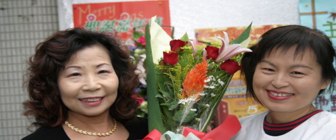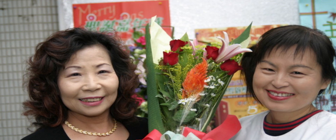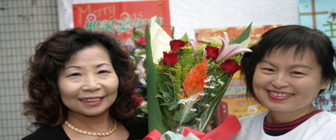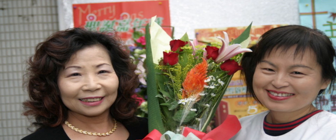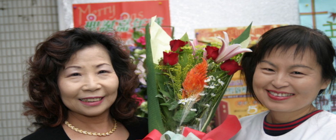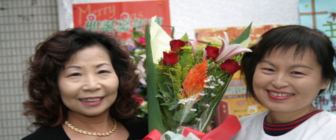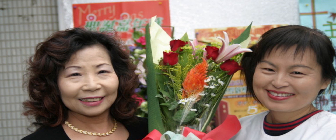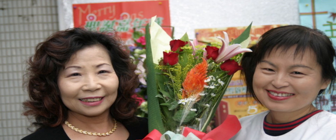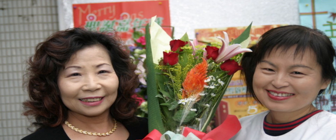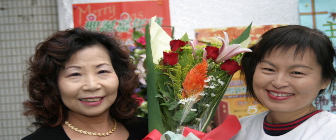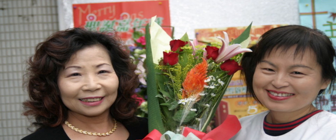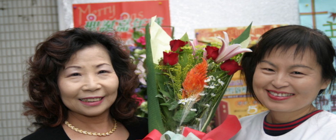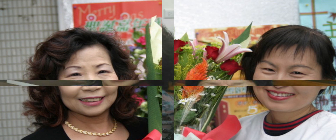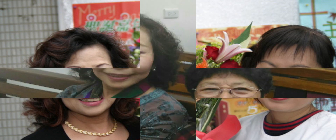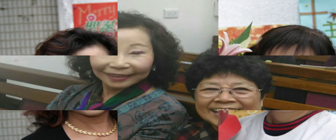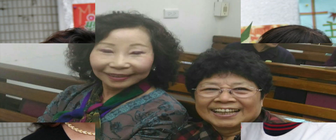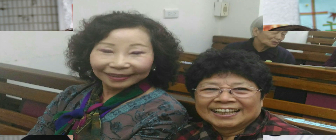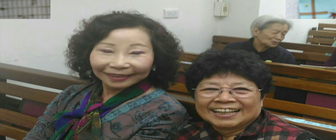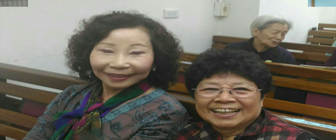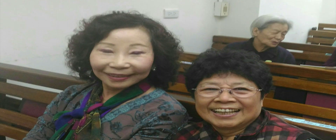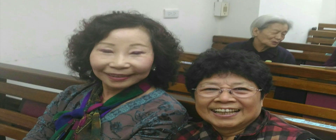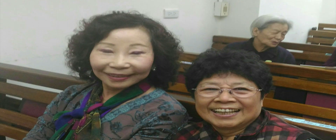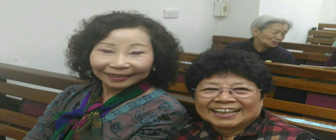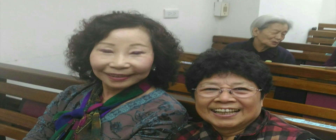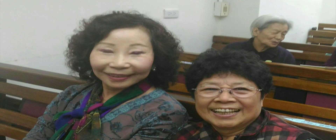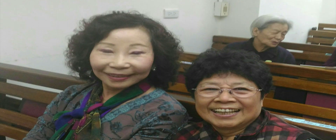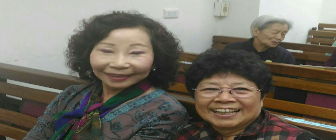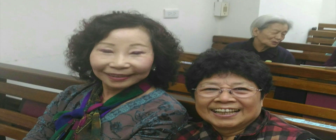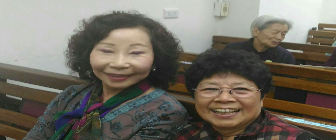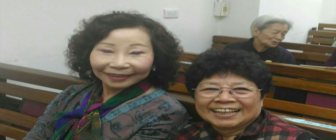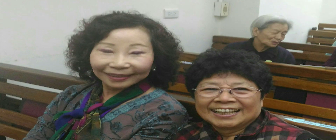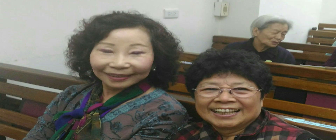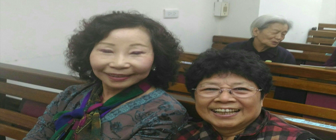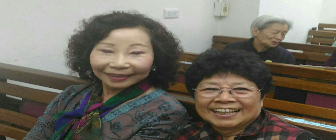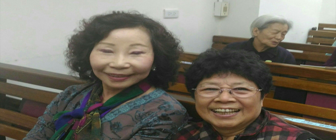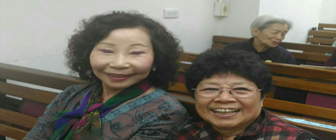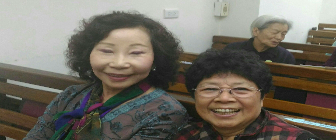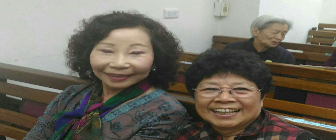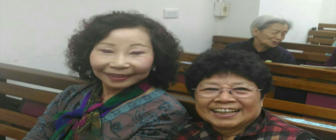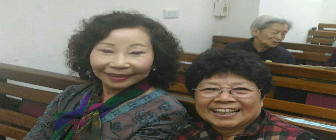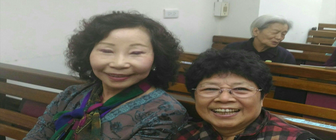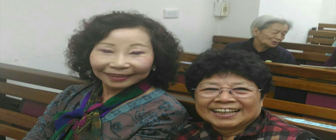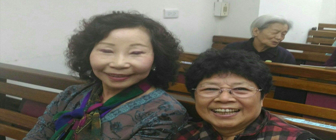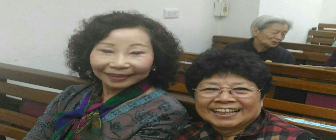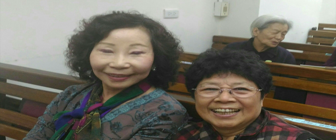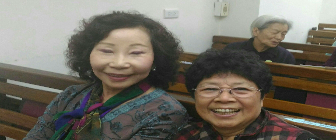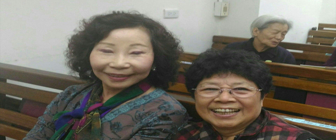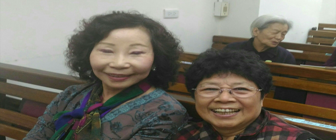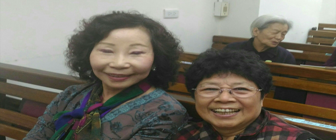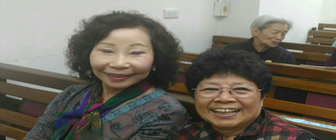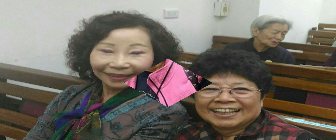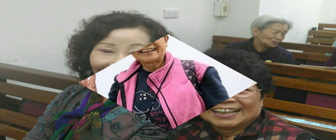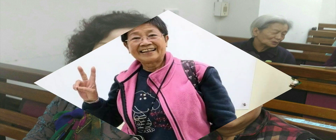咱一生的年日不过是70岁，若是永终通到